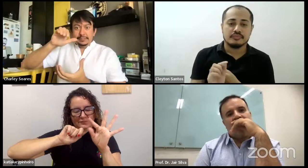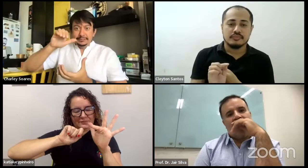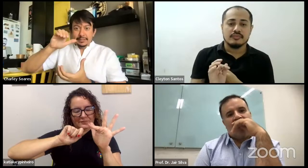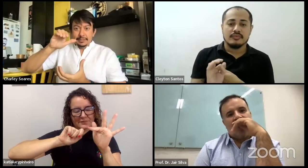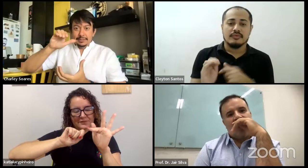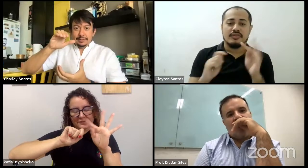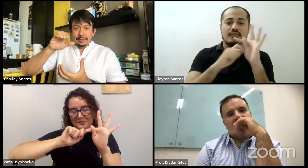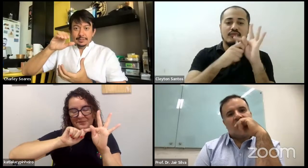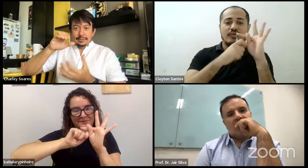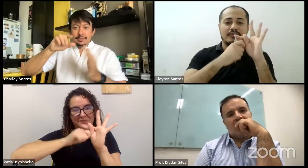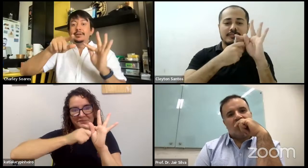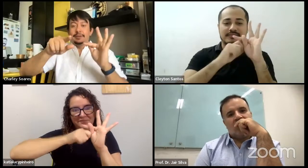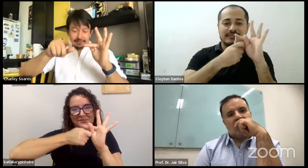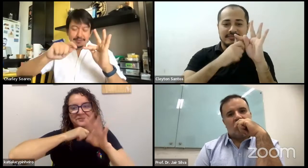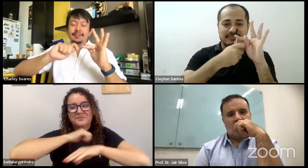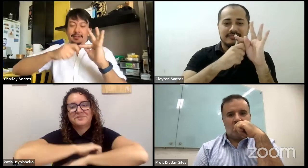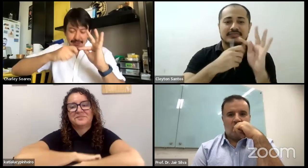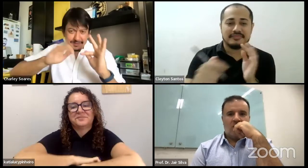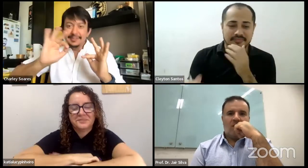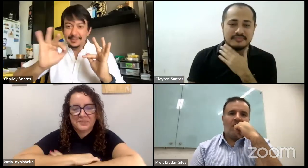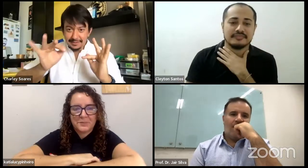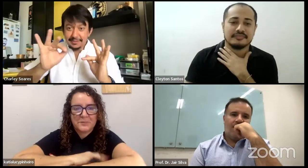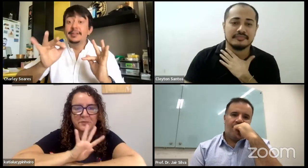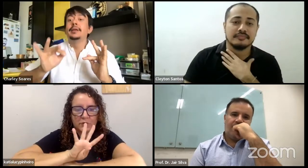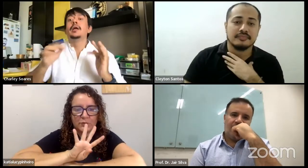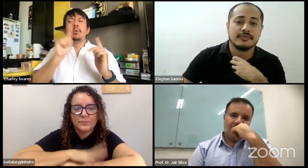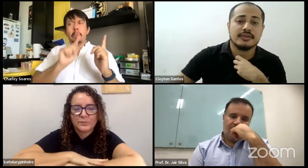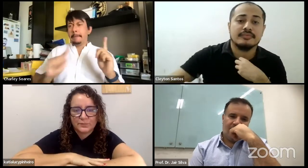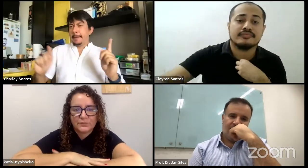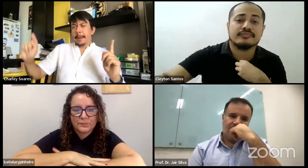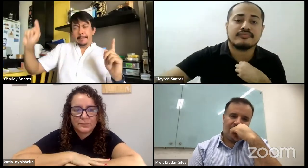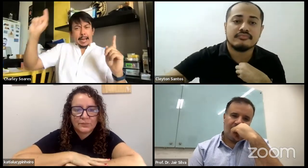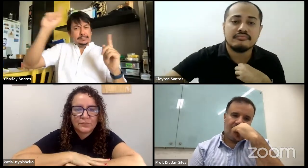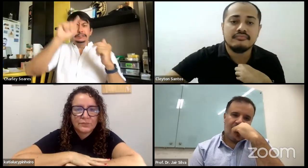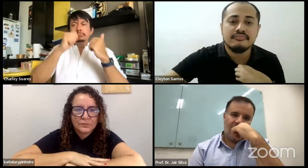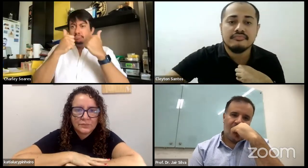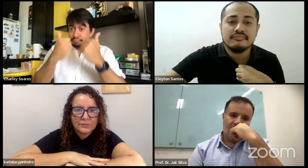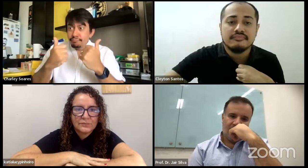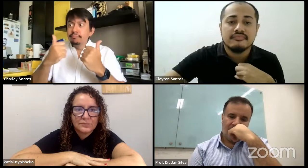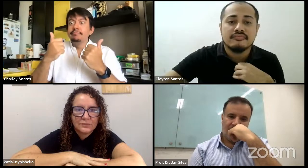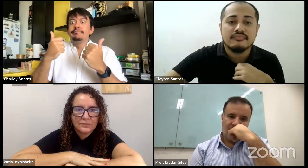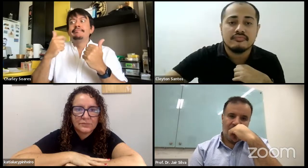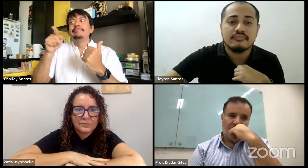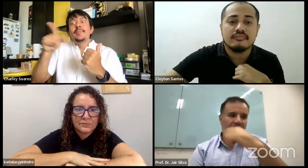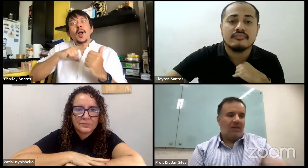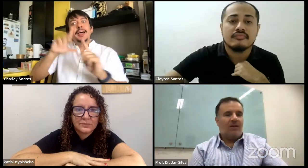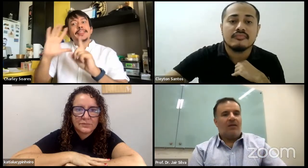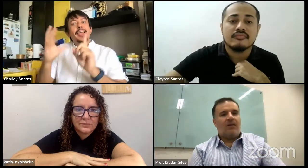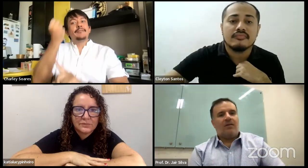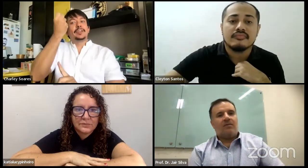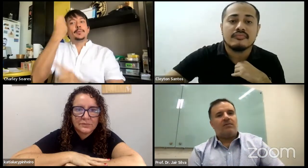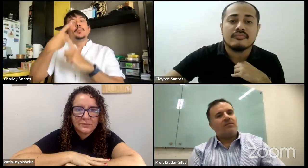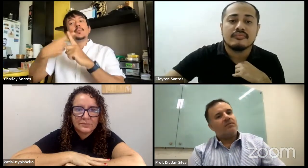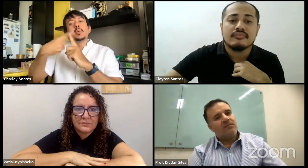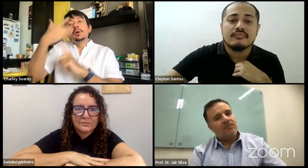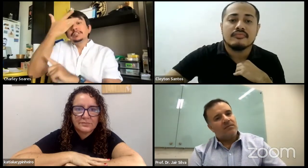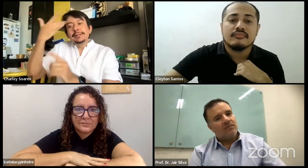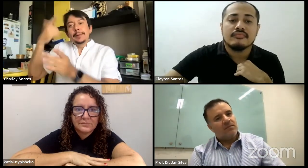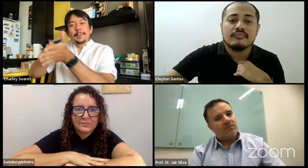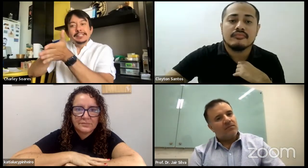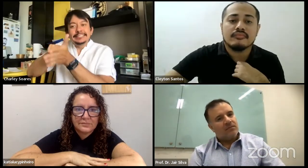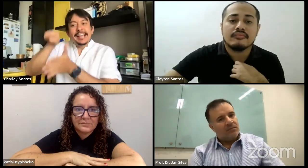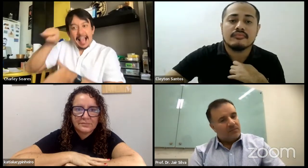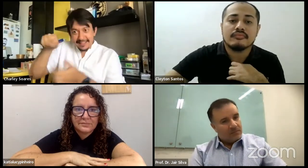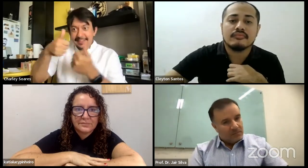e também entendi, a questão dos corpos, né? Que você utilizou essas três cidades, as